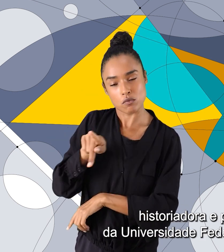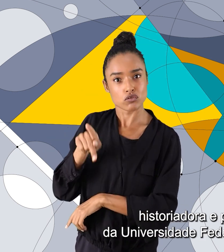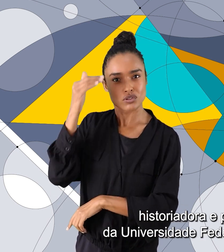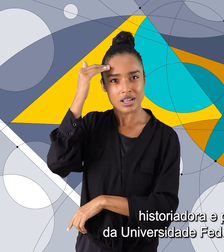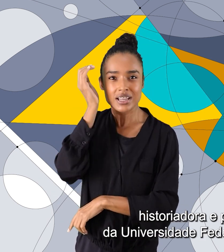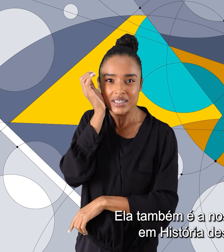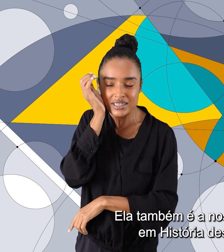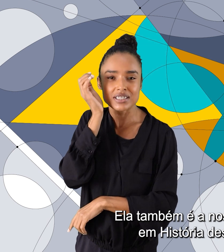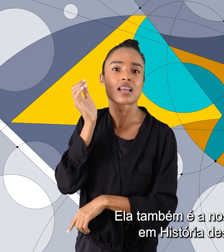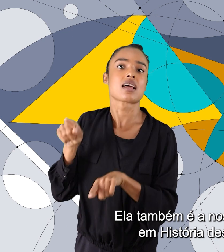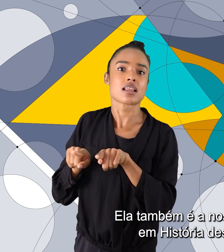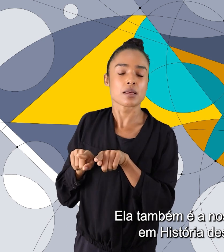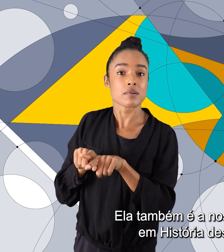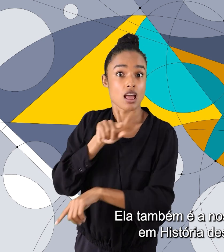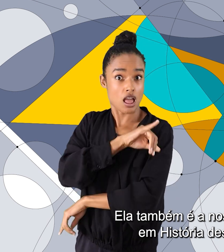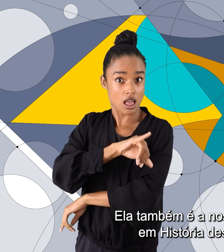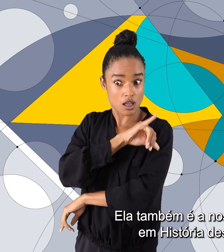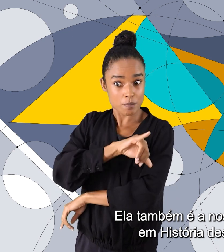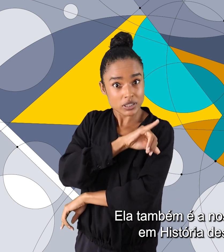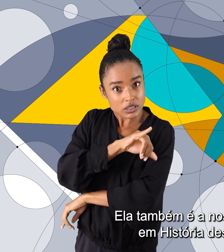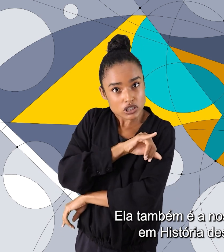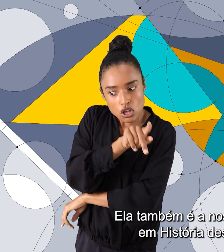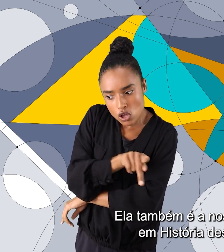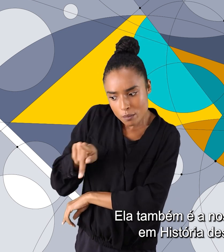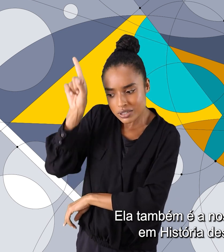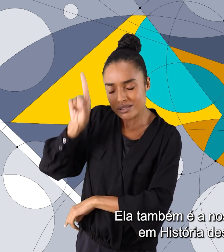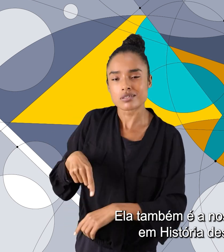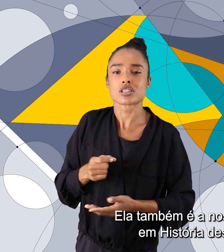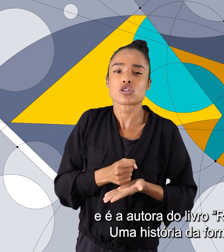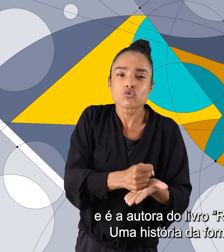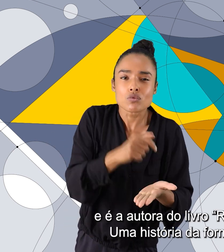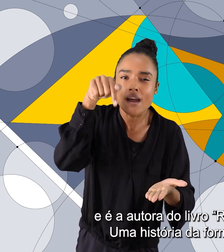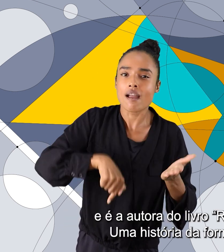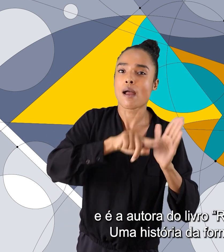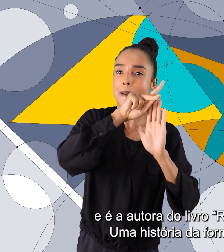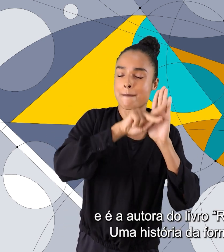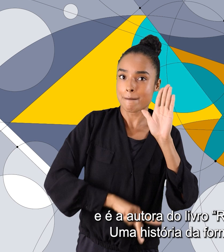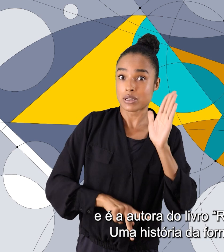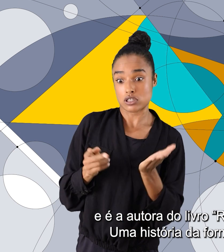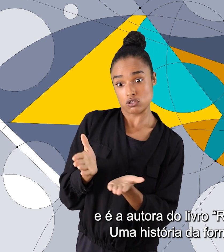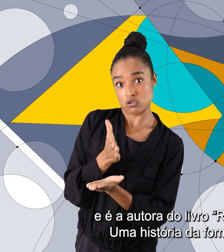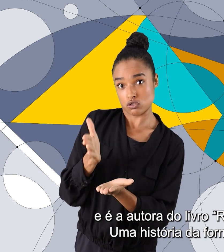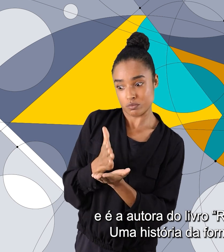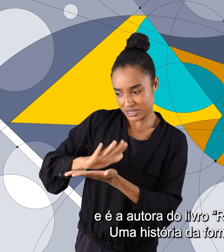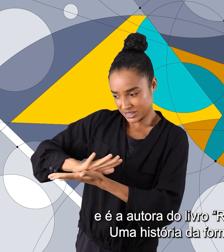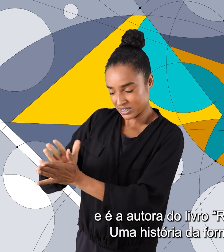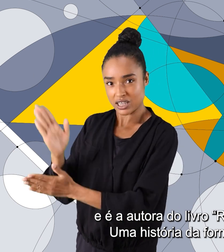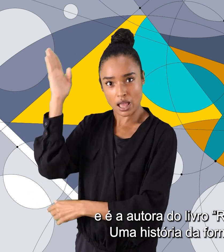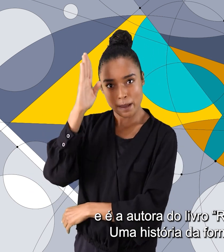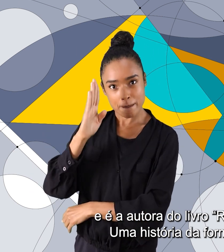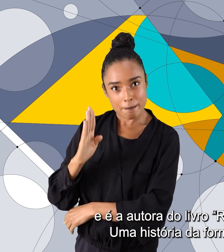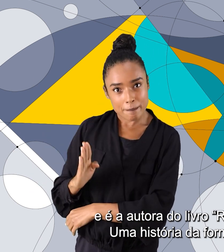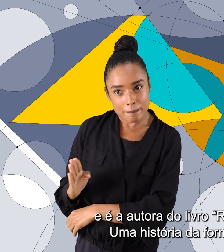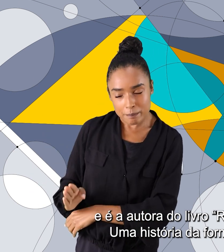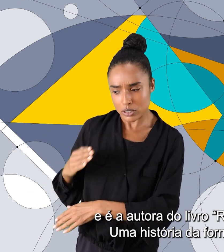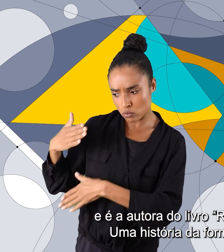Federal Fluminense. Ela também é a nossa consultora em história deste projeto e é autora do livro Racismo Brasileiro, uma